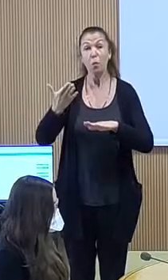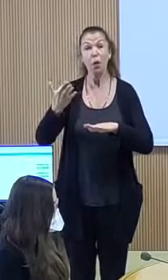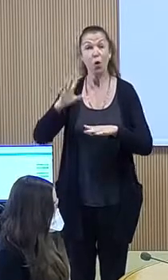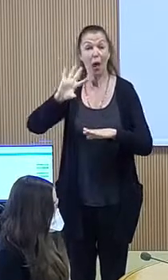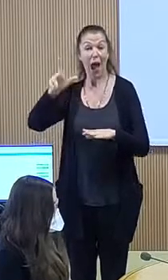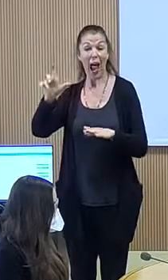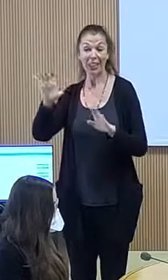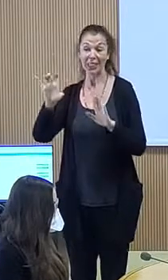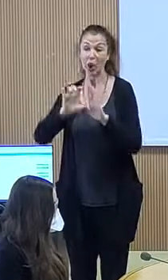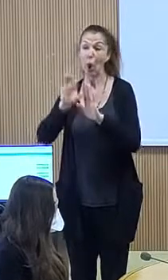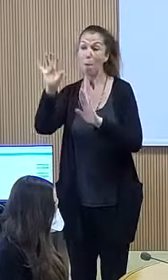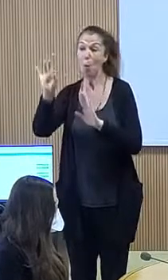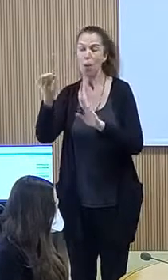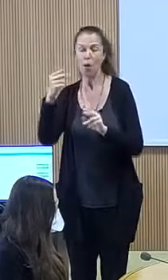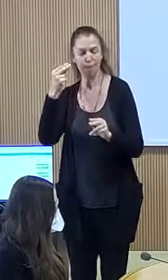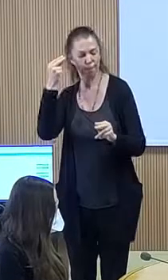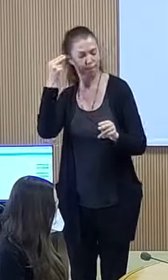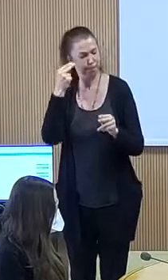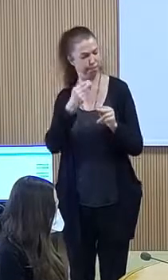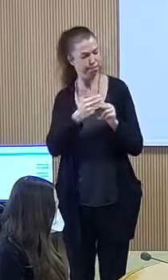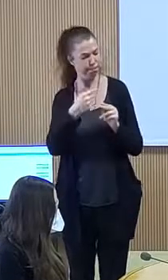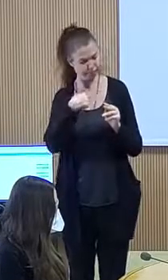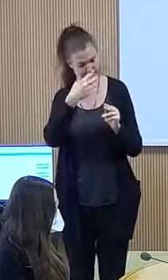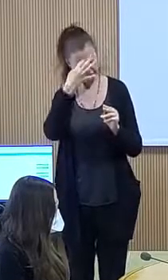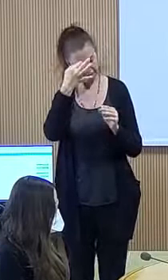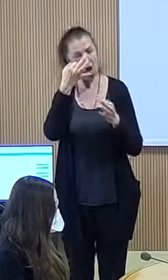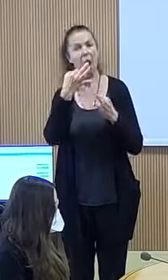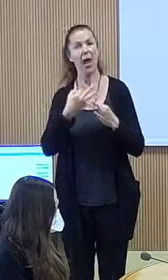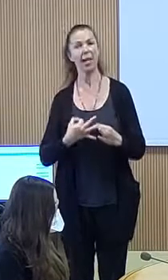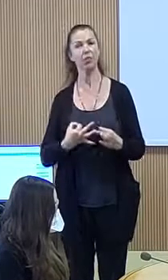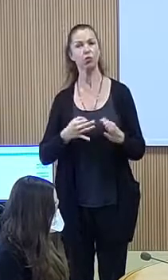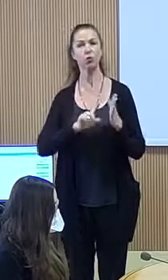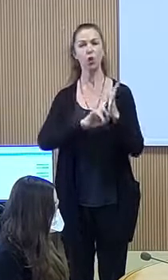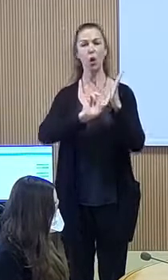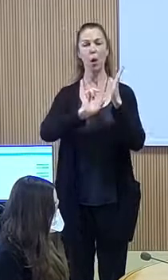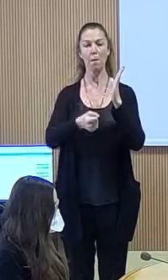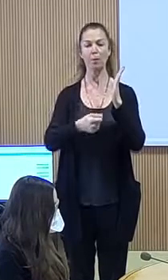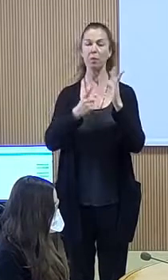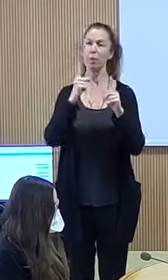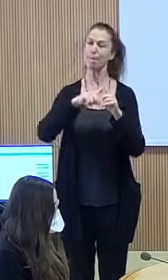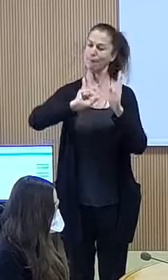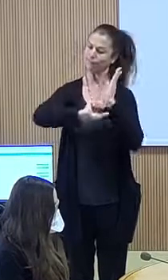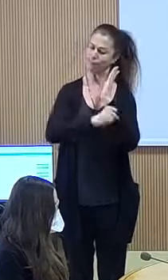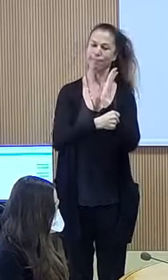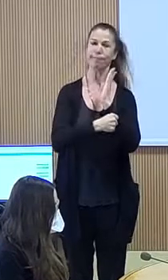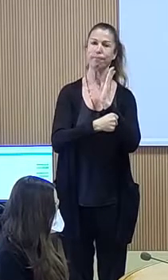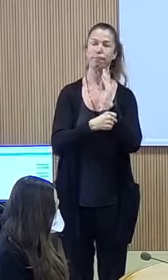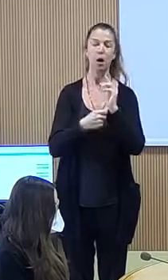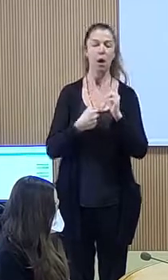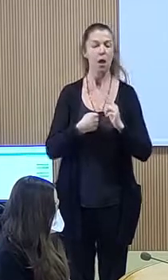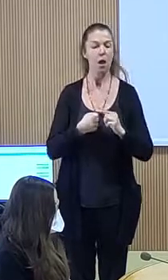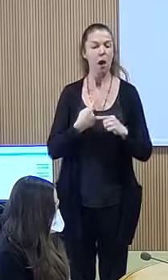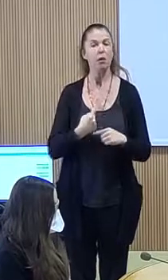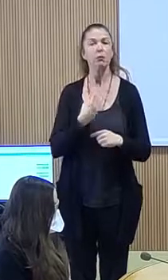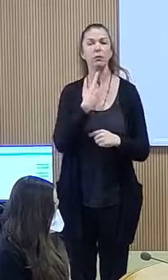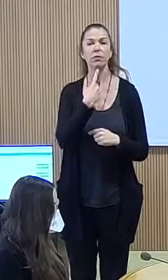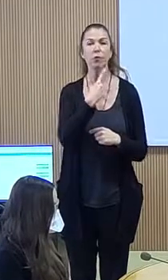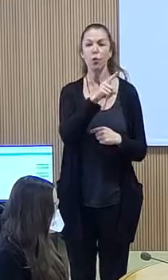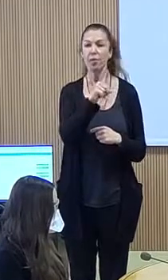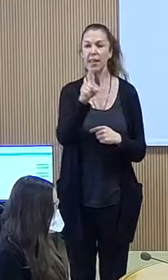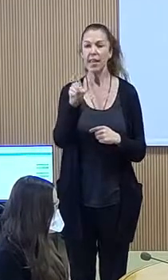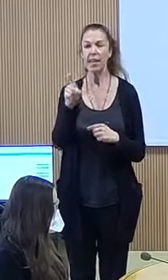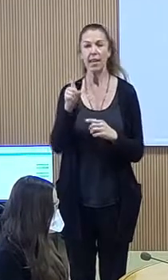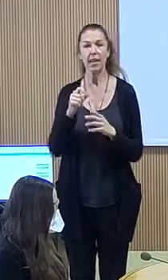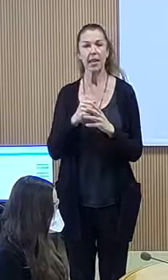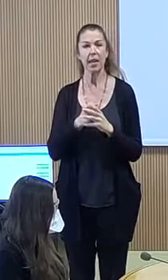queste cose mi ha portato a prendere dei provvedimenti restrittivi devo dire che la curva